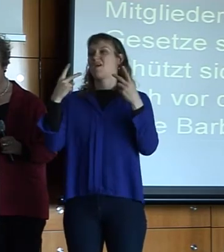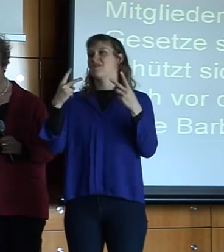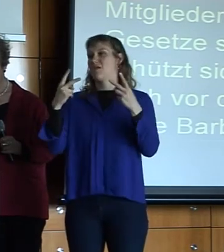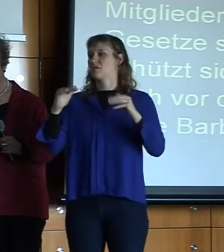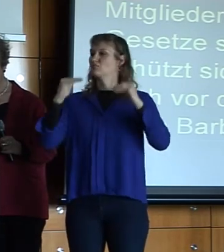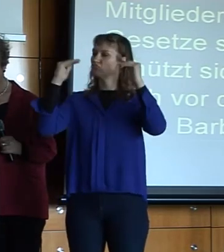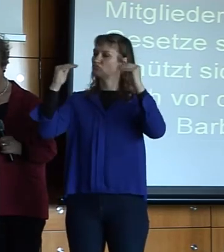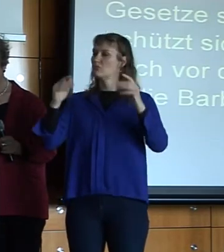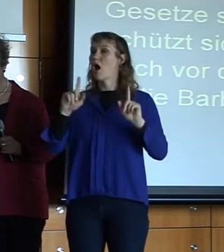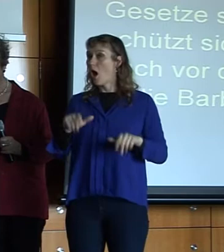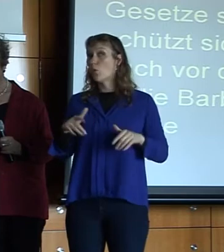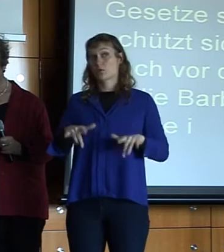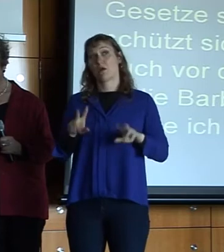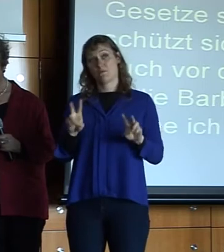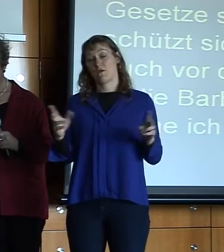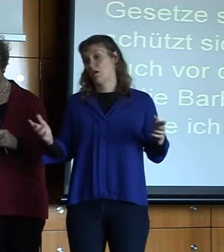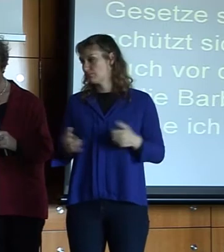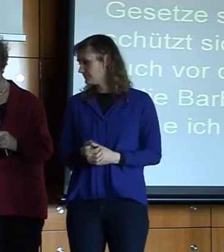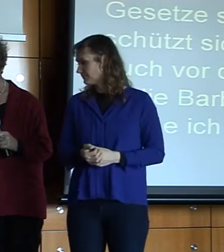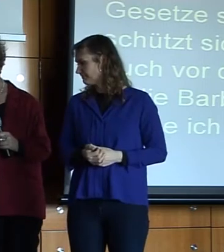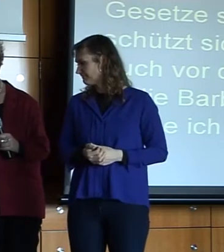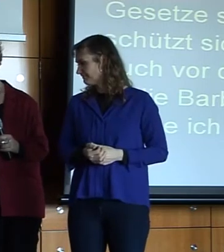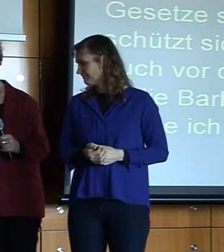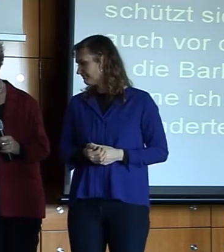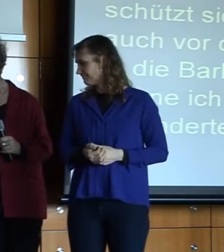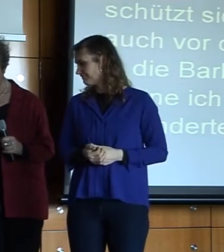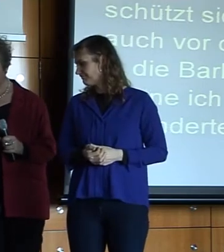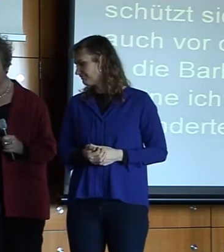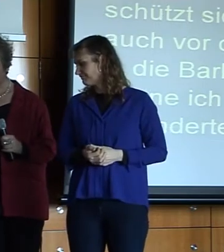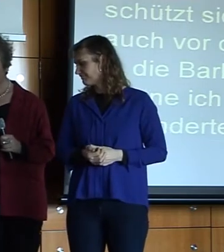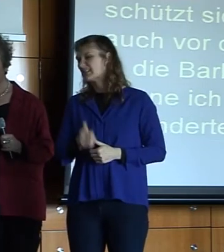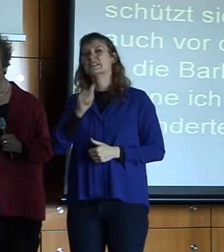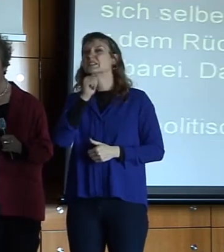sage. Aber den gibt es tatsächlich. Das heißt, das ist nicht